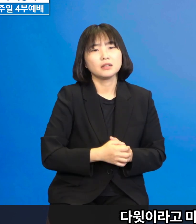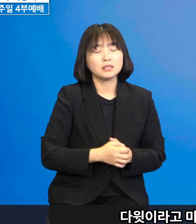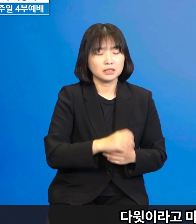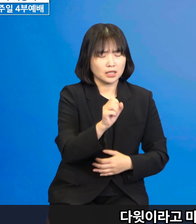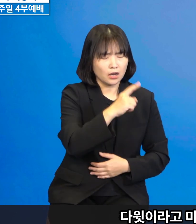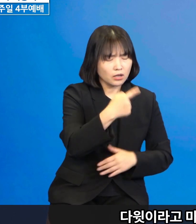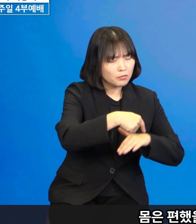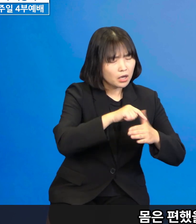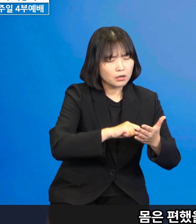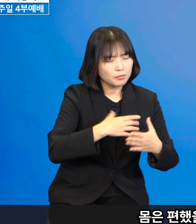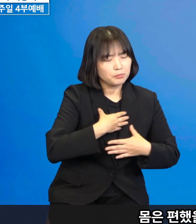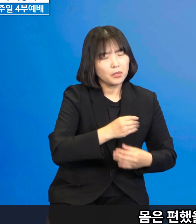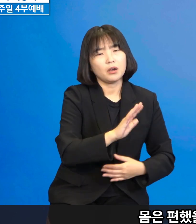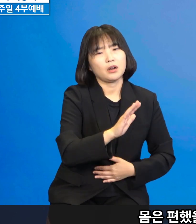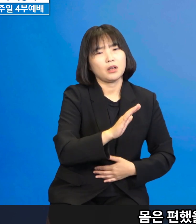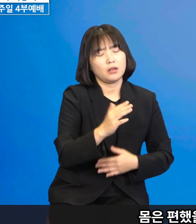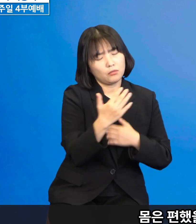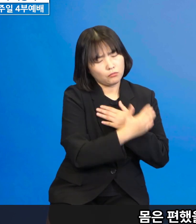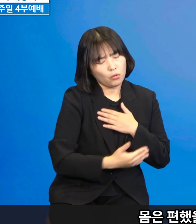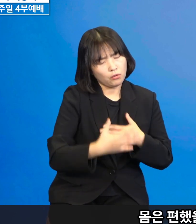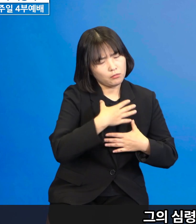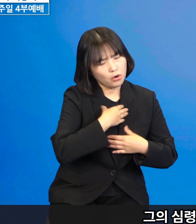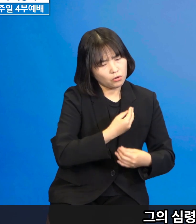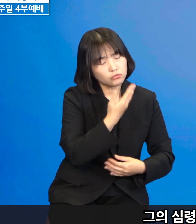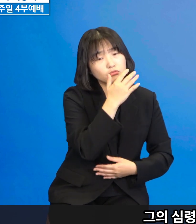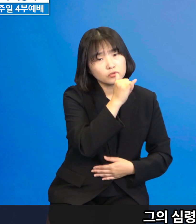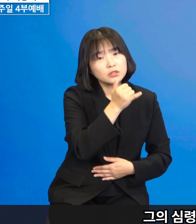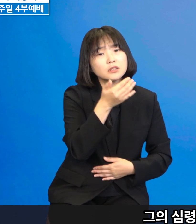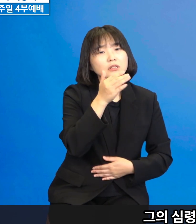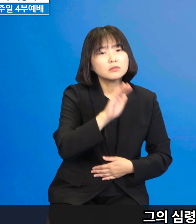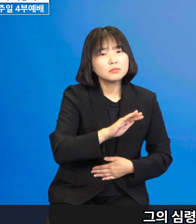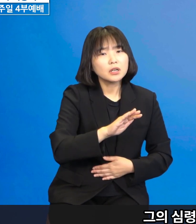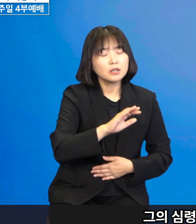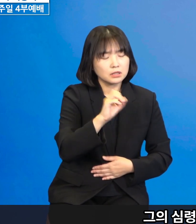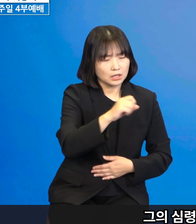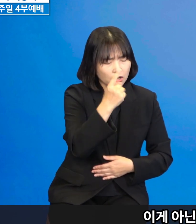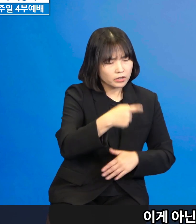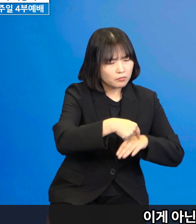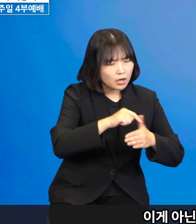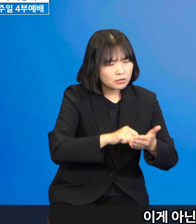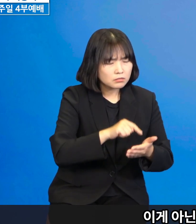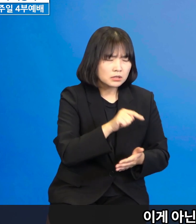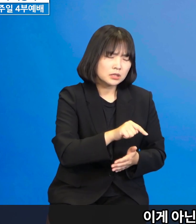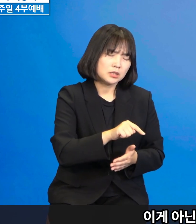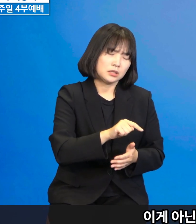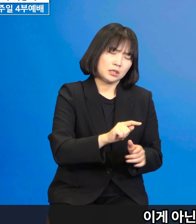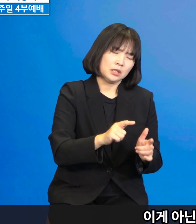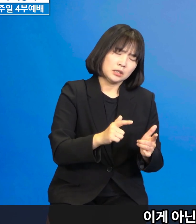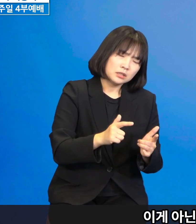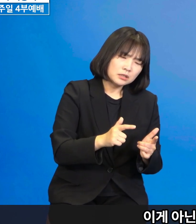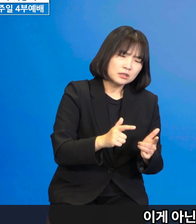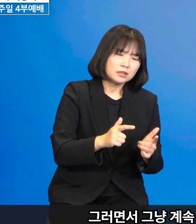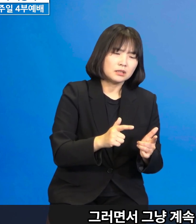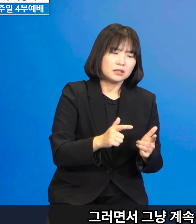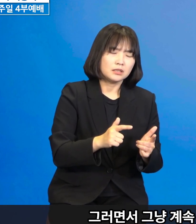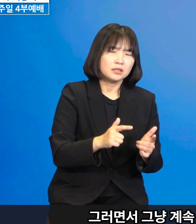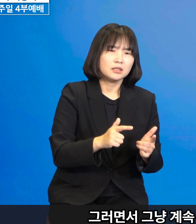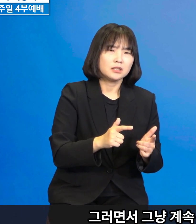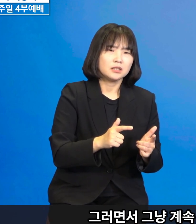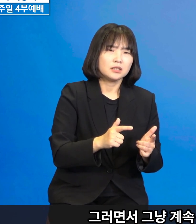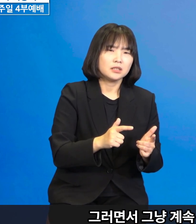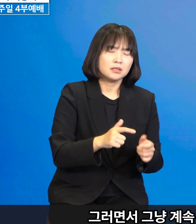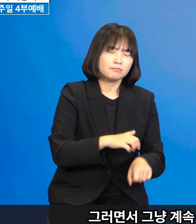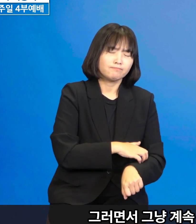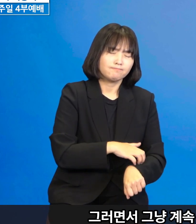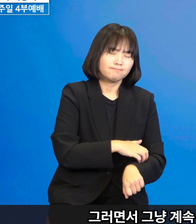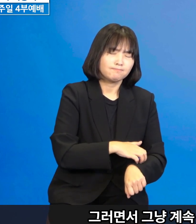마음이 편했겠냐고요. 몸은 편했을지 모르겠지만 그의 심령은 이게 아닌데, 이게 아닌데, 이게 아닌데, 그러면서 그냥